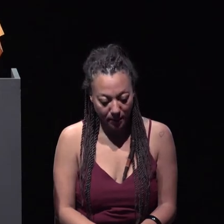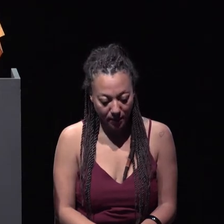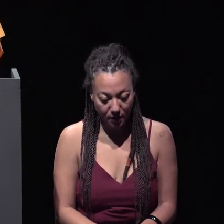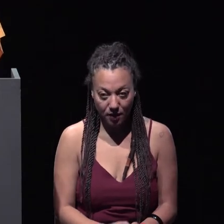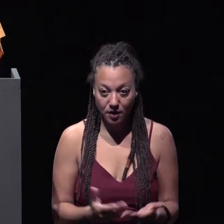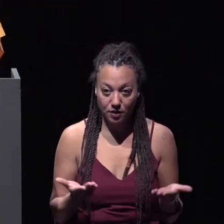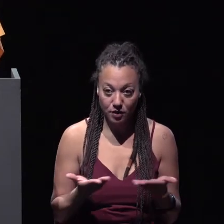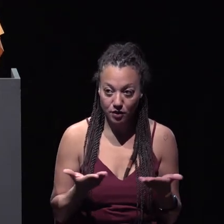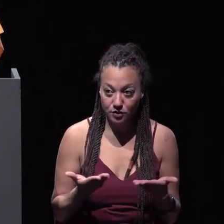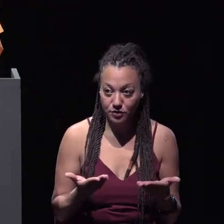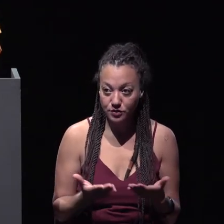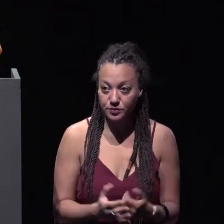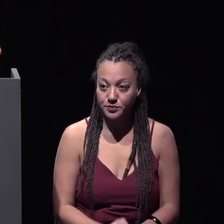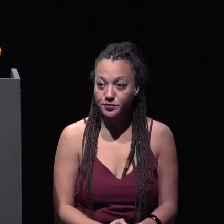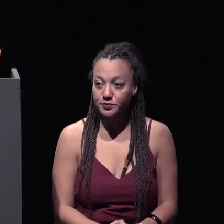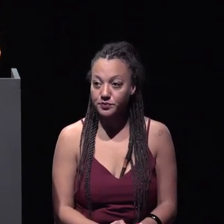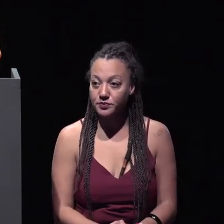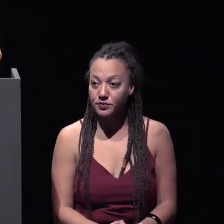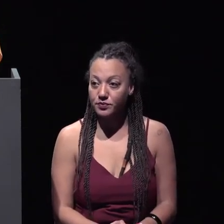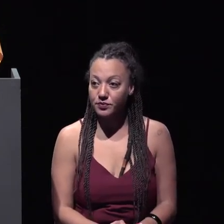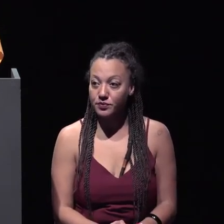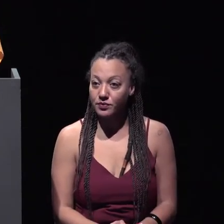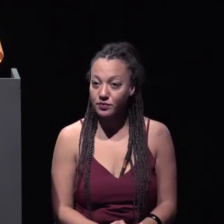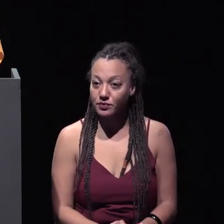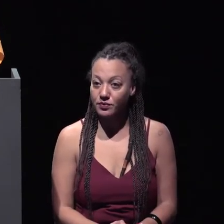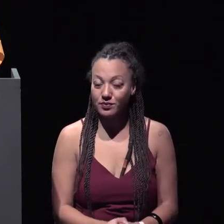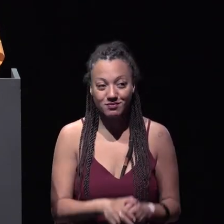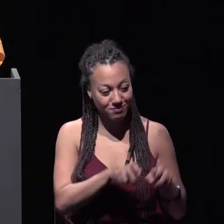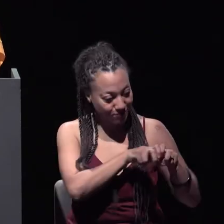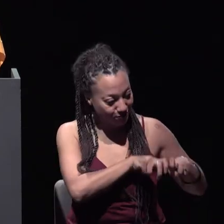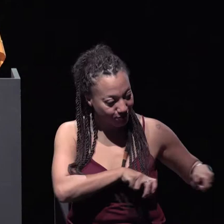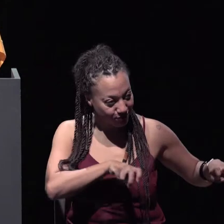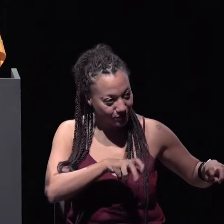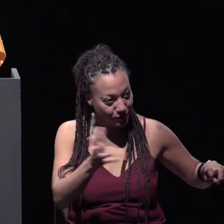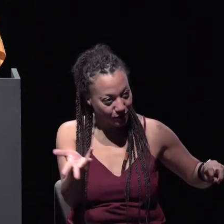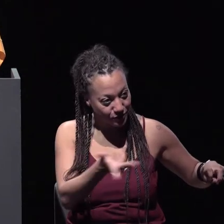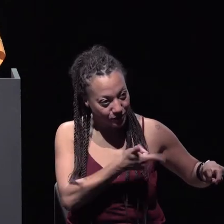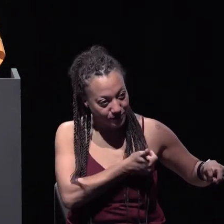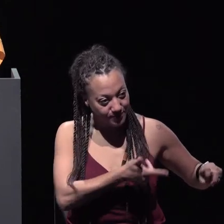agora chamar os nossos convidados